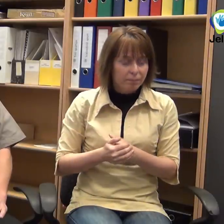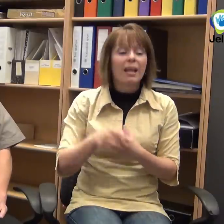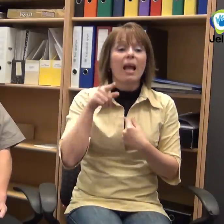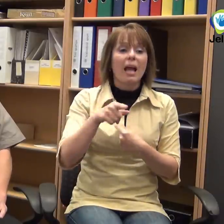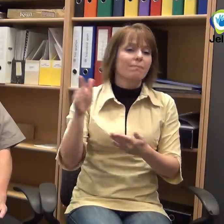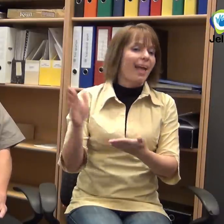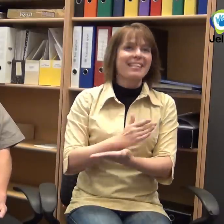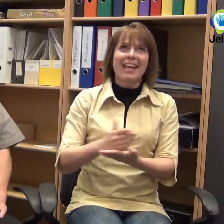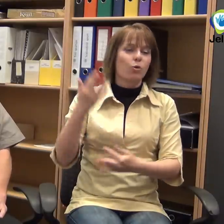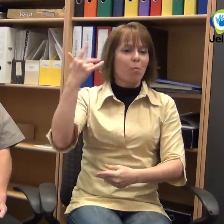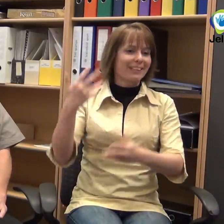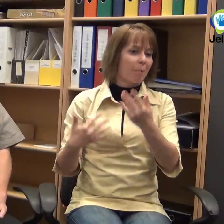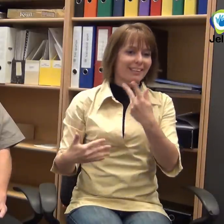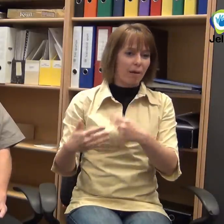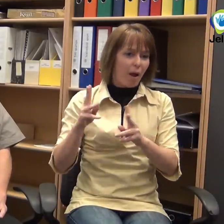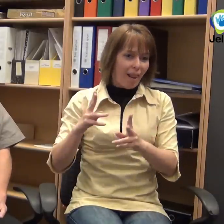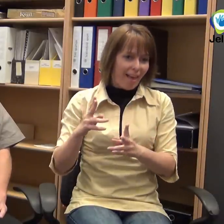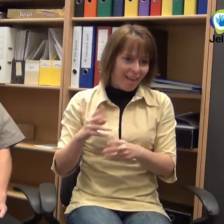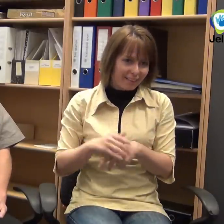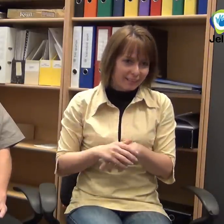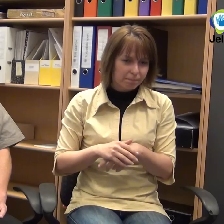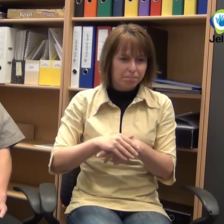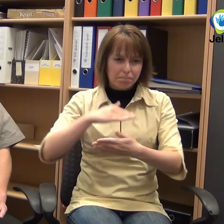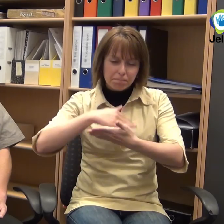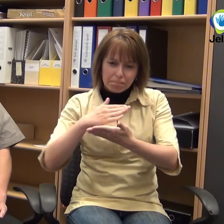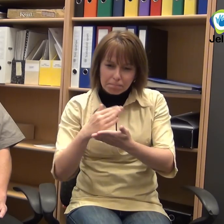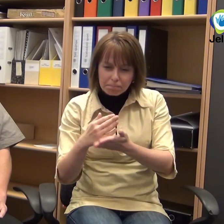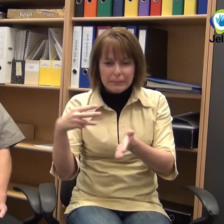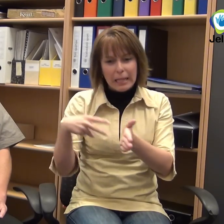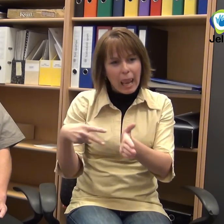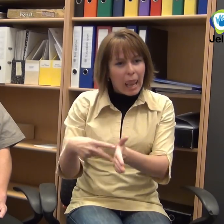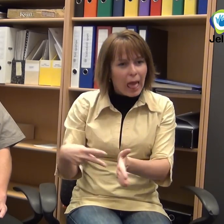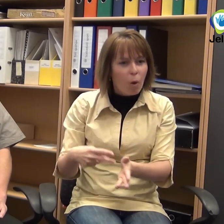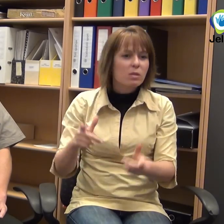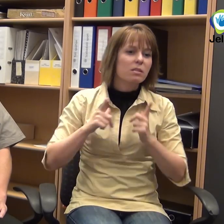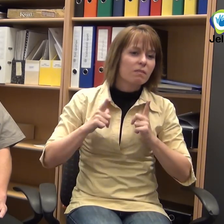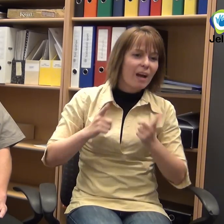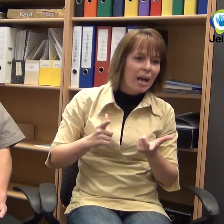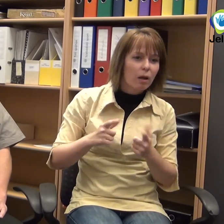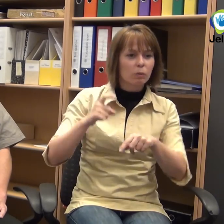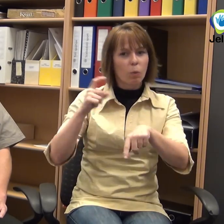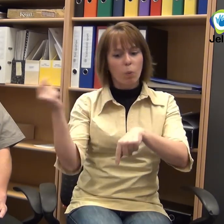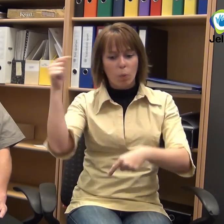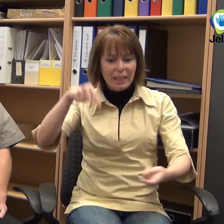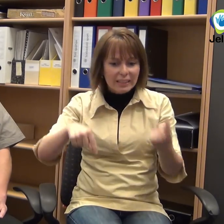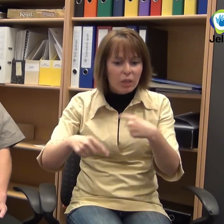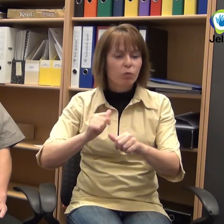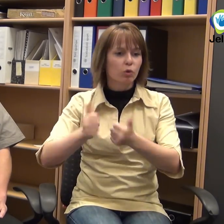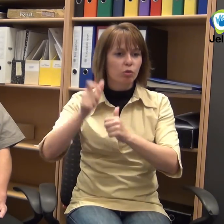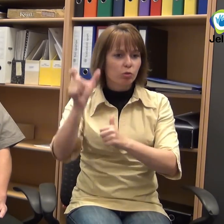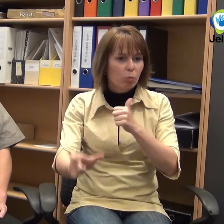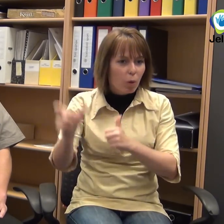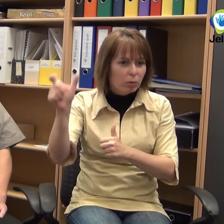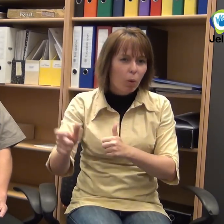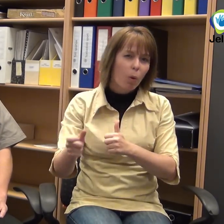nagyon egyszerű matematikai művelettel leosztottuk a várható idejövő sportolói,